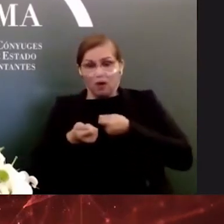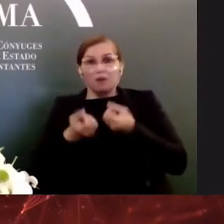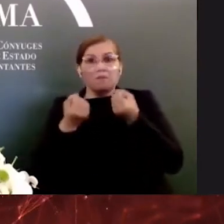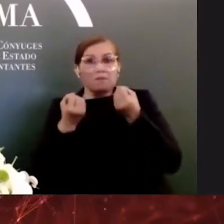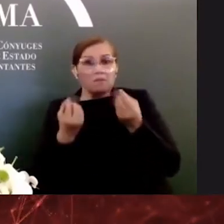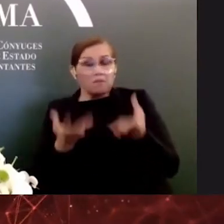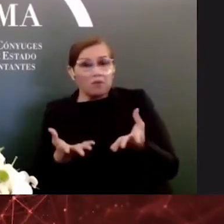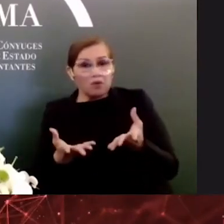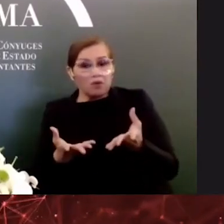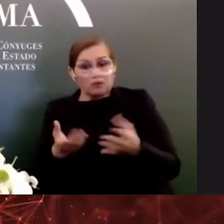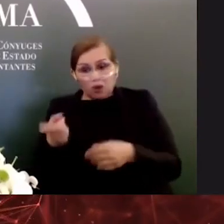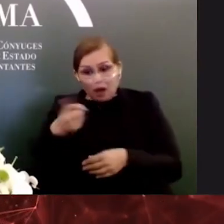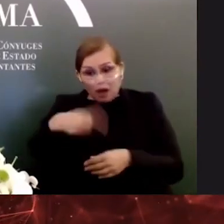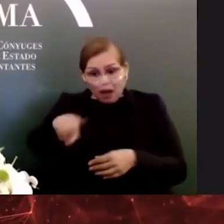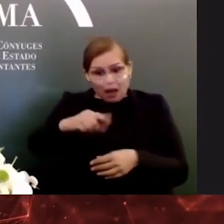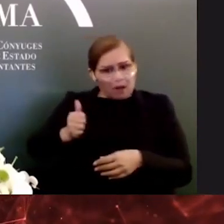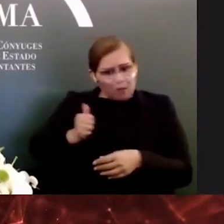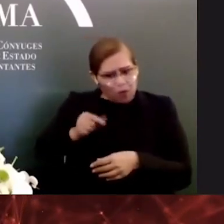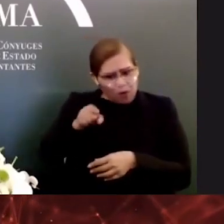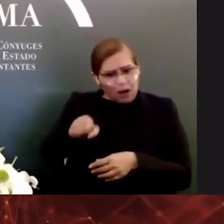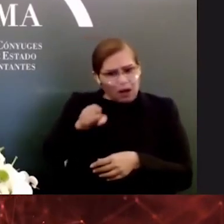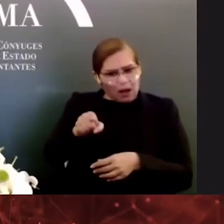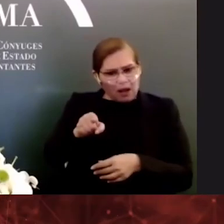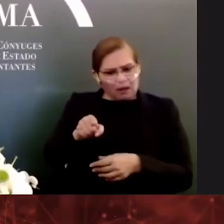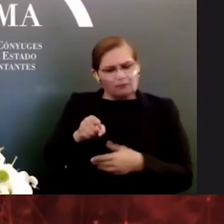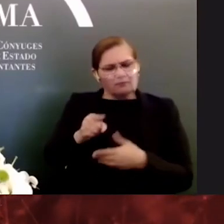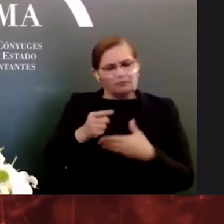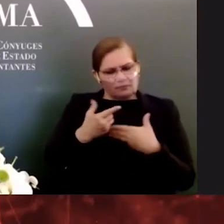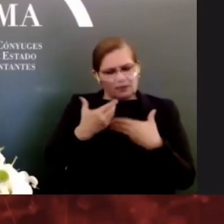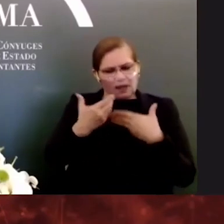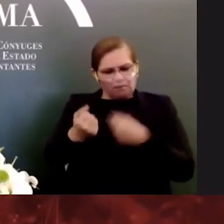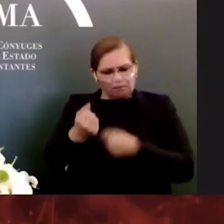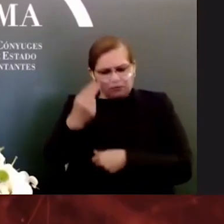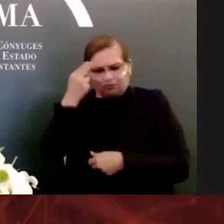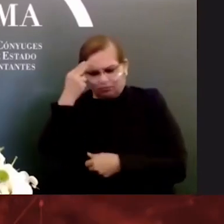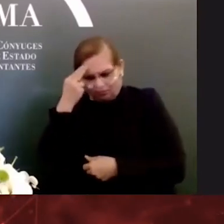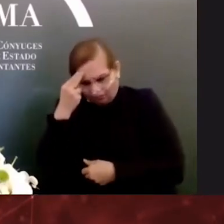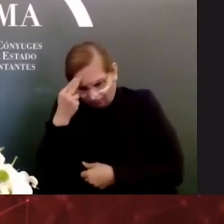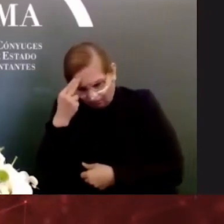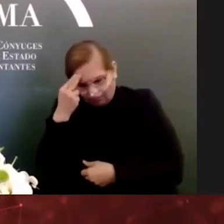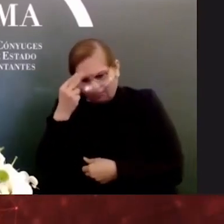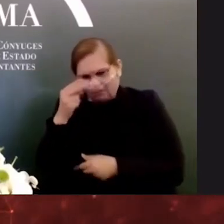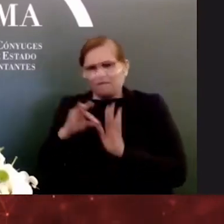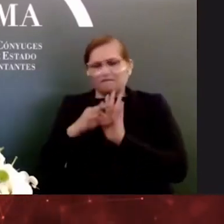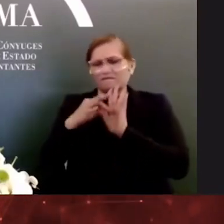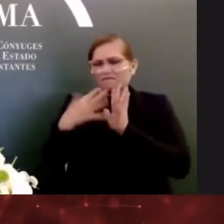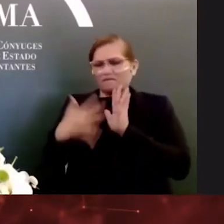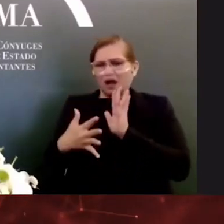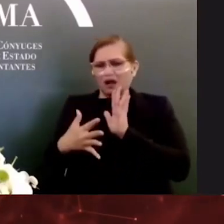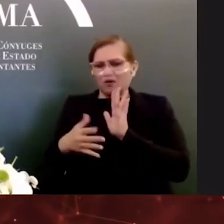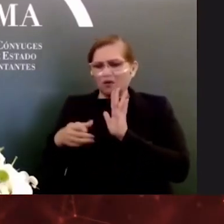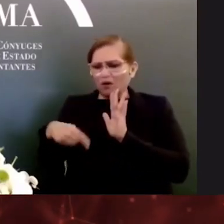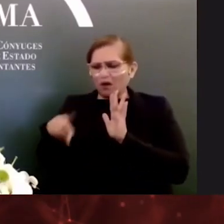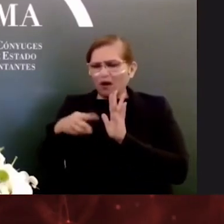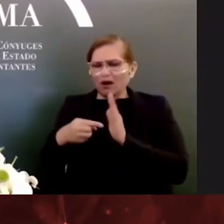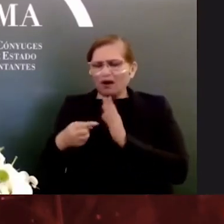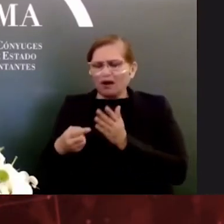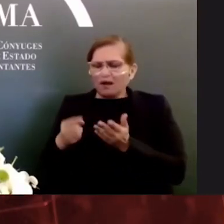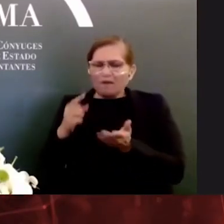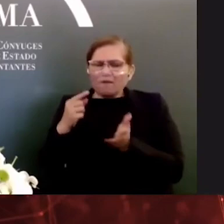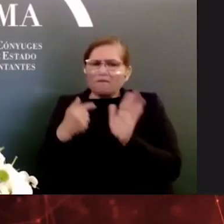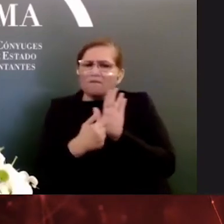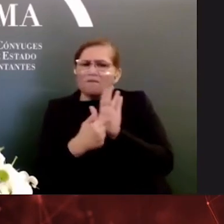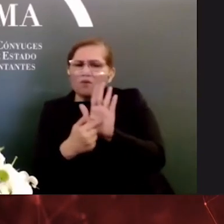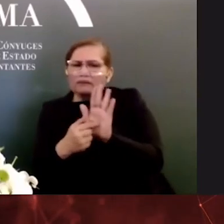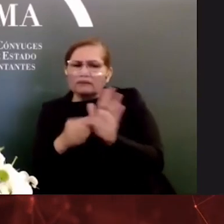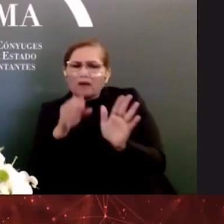esto, ellas tienen todo nuestro respeto y admiración y nos brindan un aliciente para